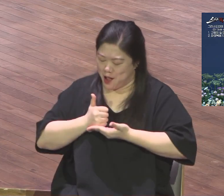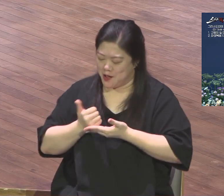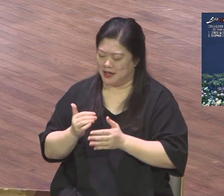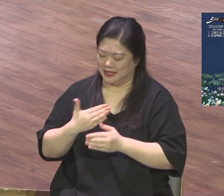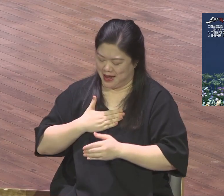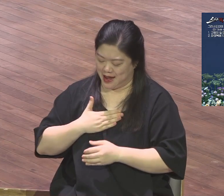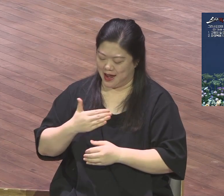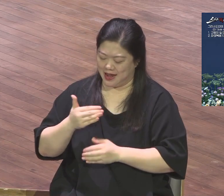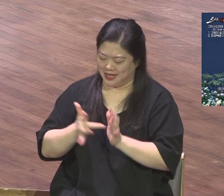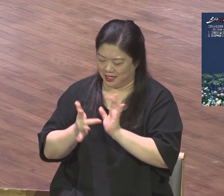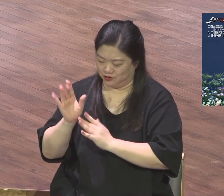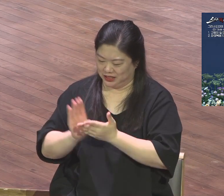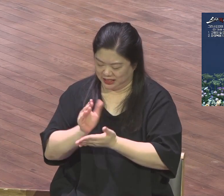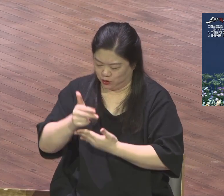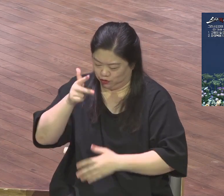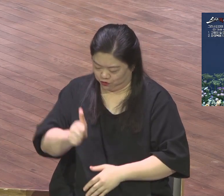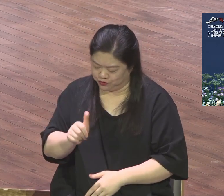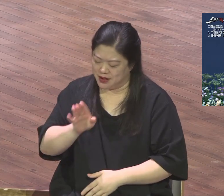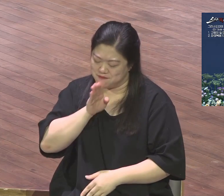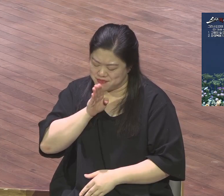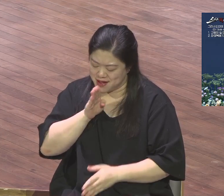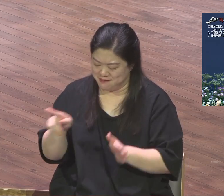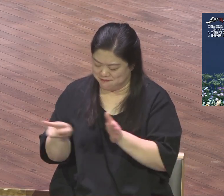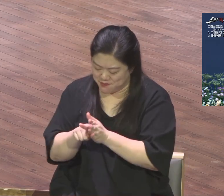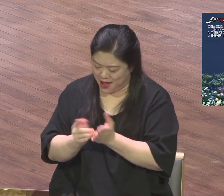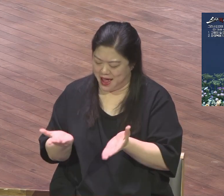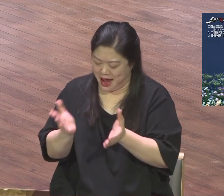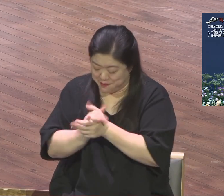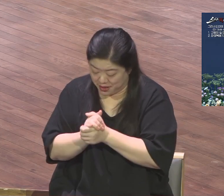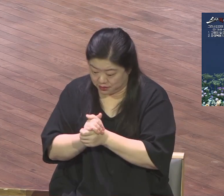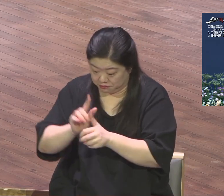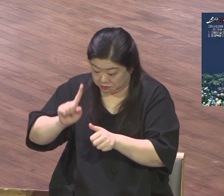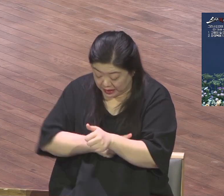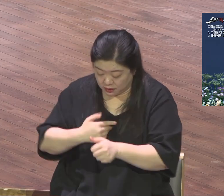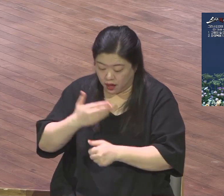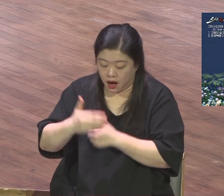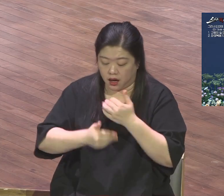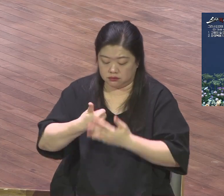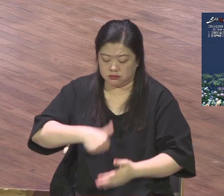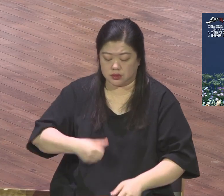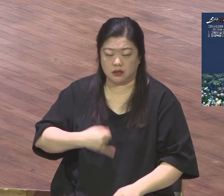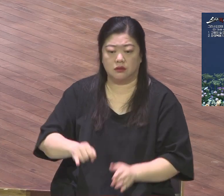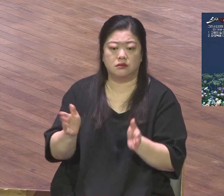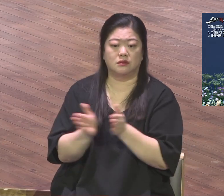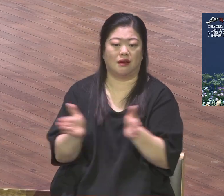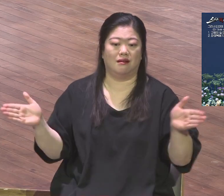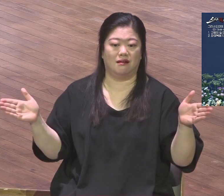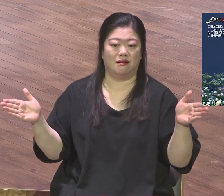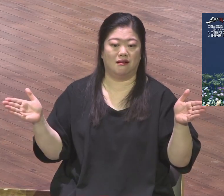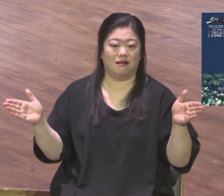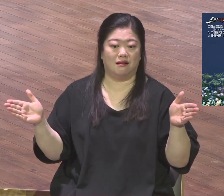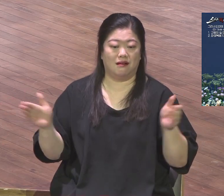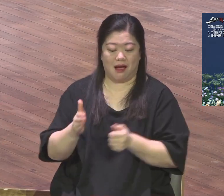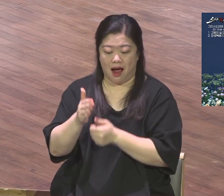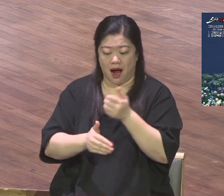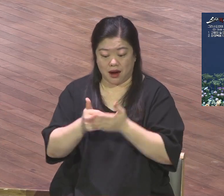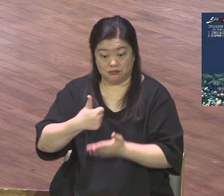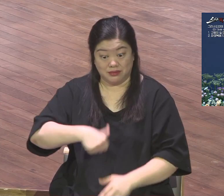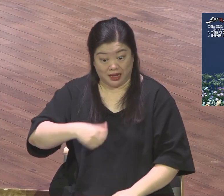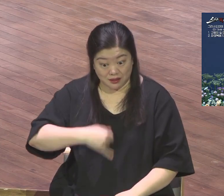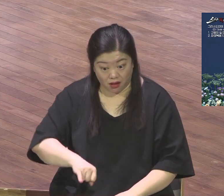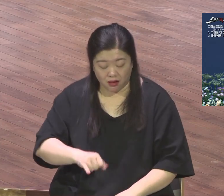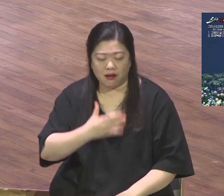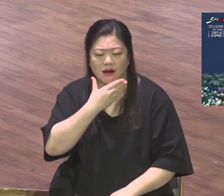영접하면은 하나님의 자녀가 됩니다. 하나님의 자녀는 일평생 동안 행복한 삶을 살게 되고